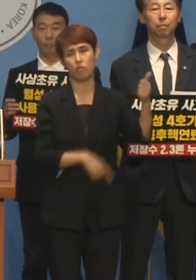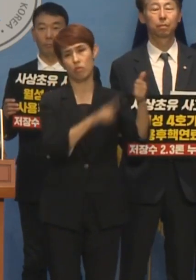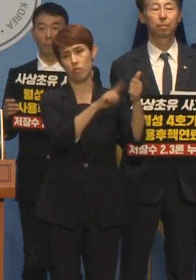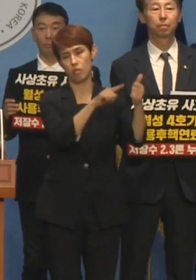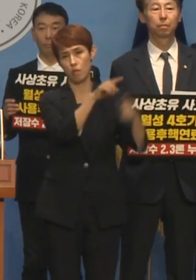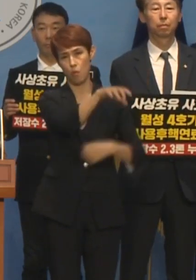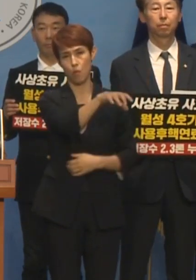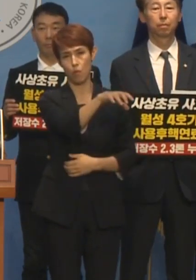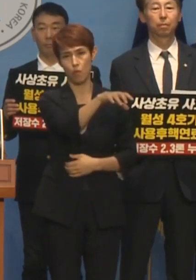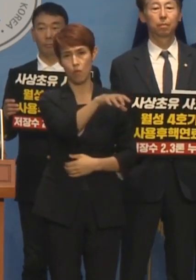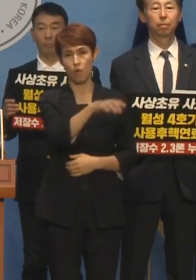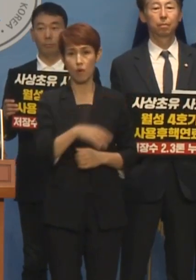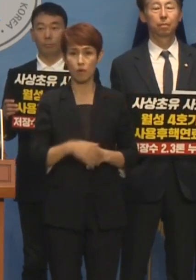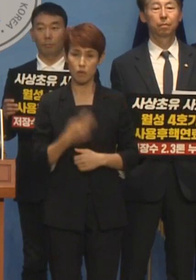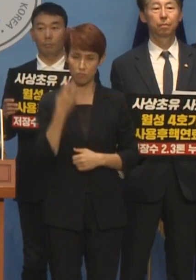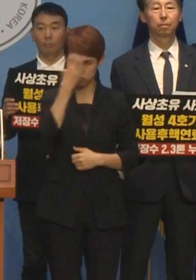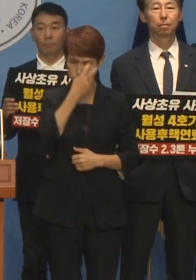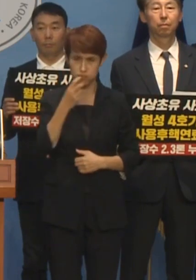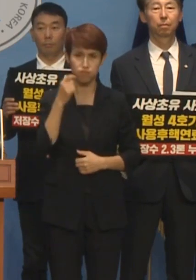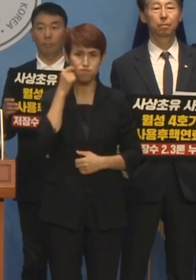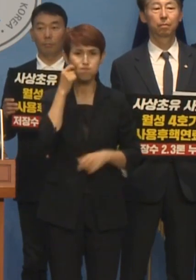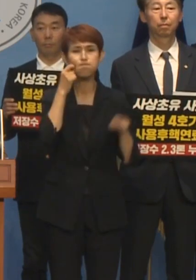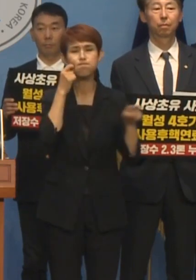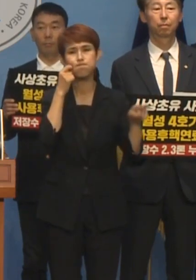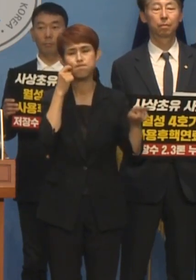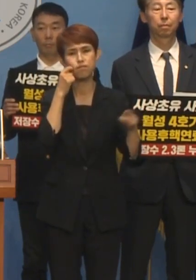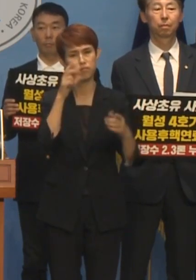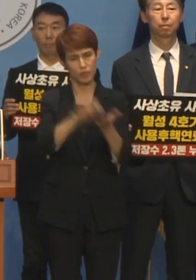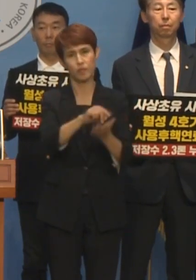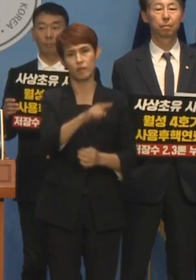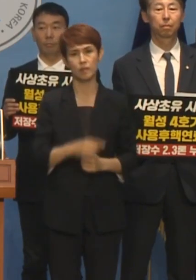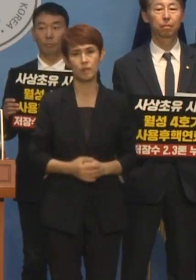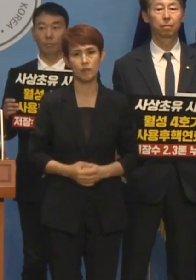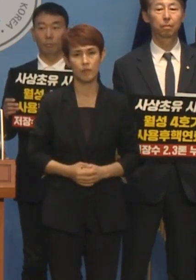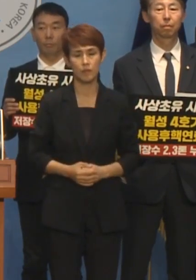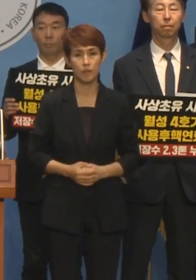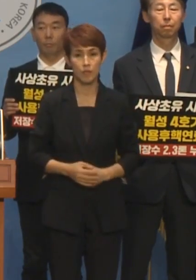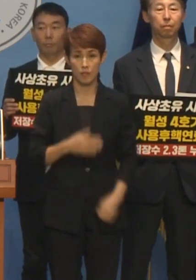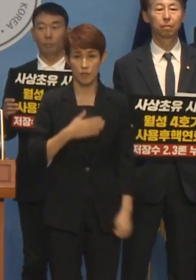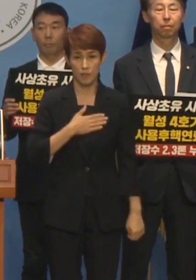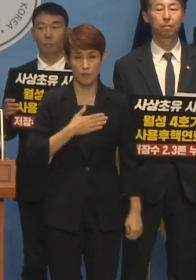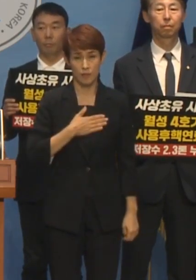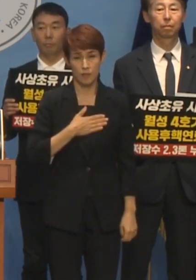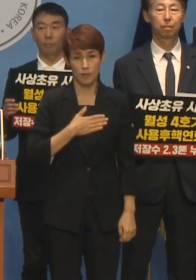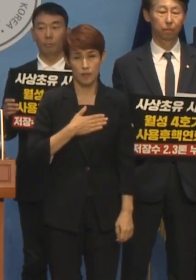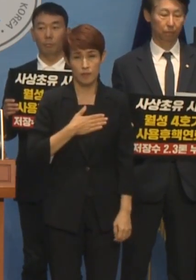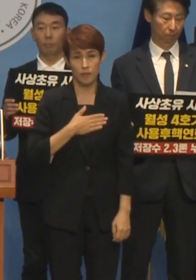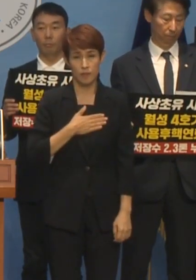그것 자체가 전혀 되지 않는 기구로 전락했다고 봅니다. 그래서 저는